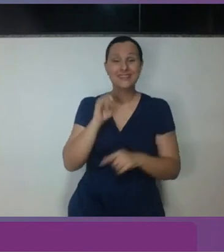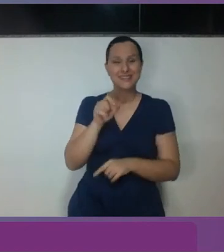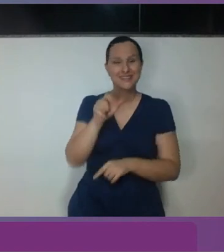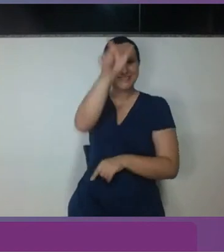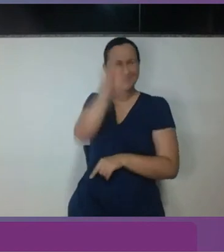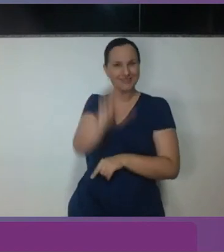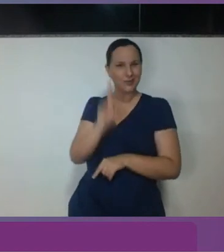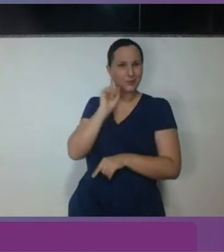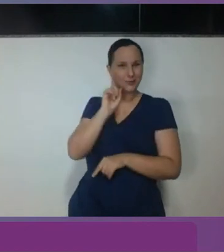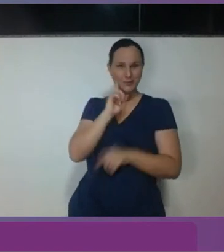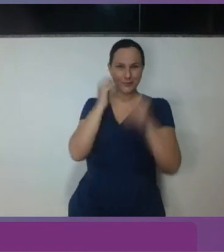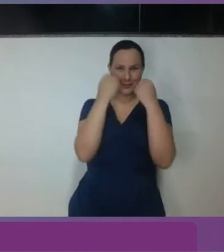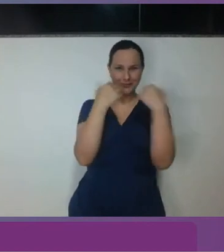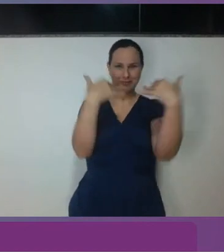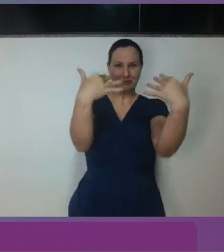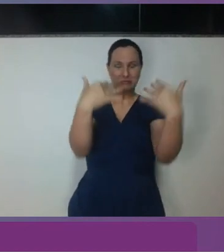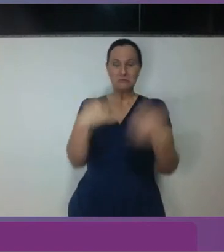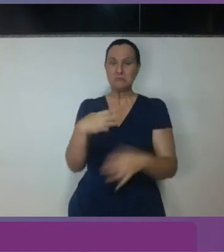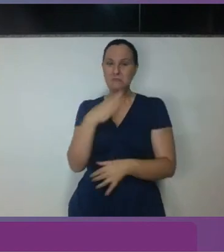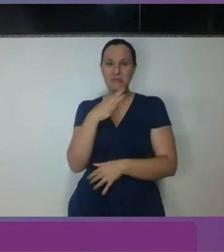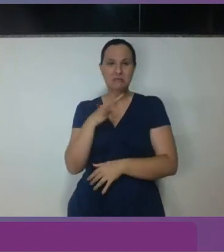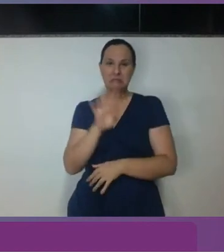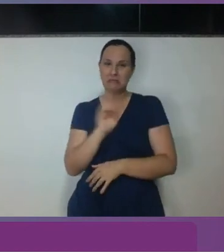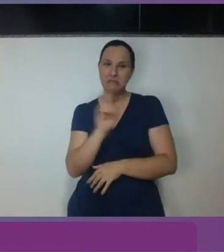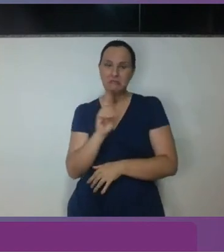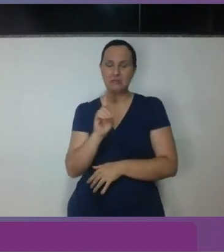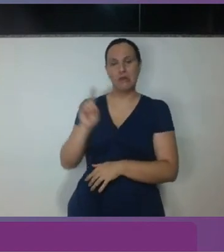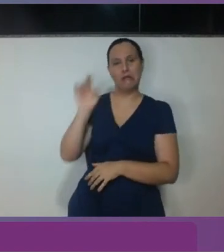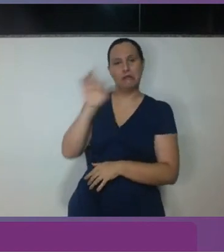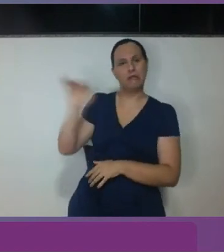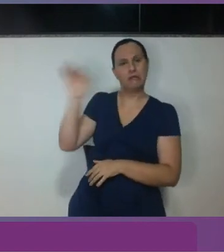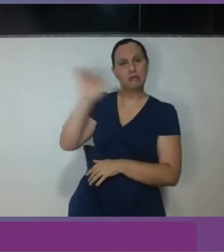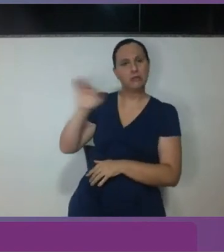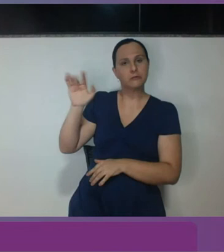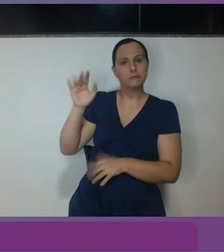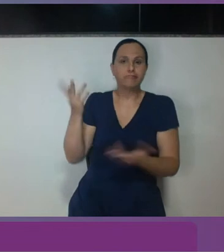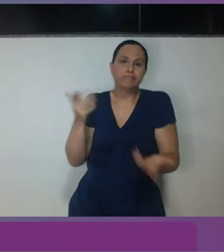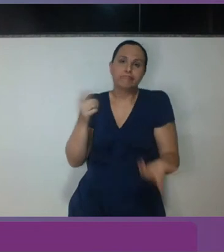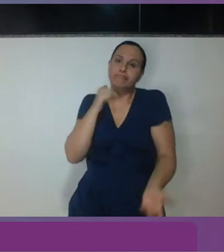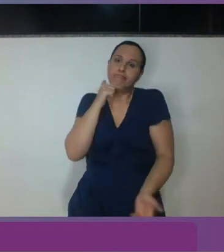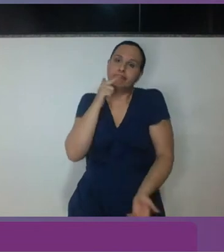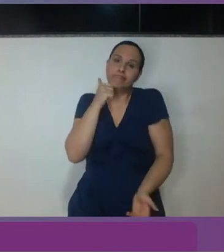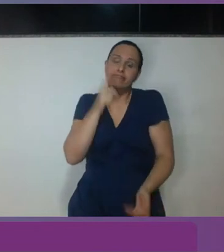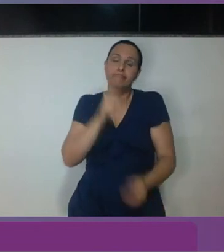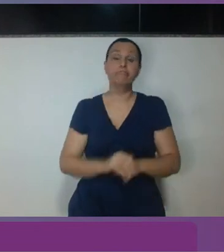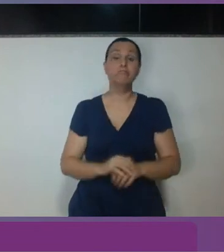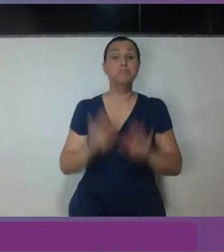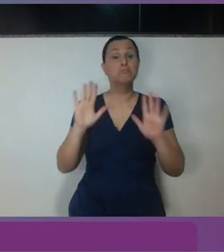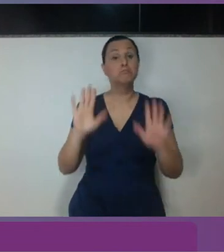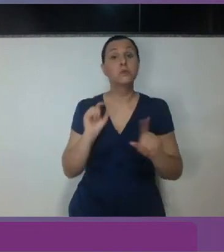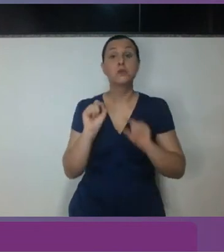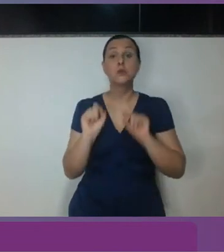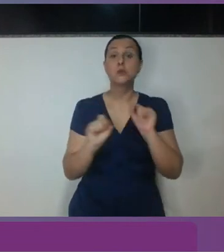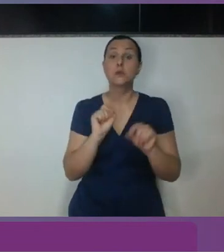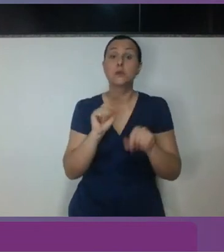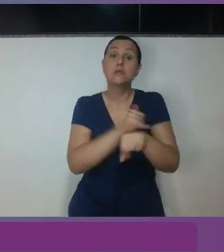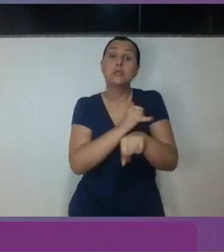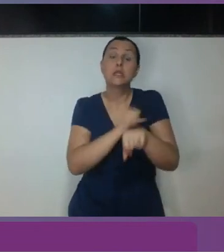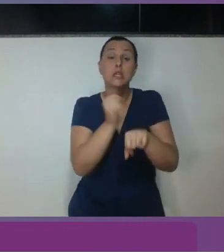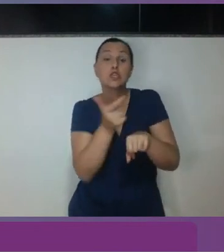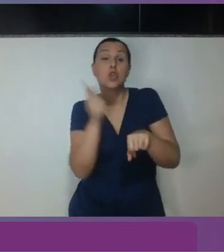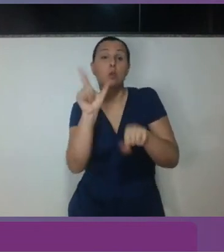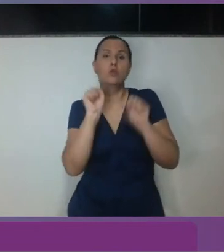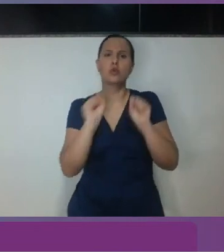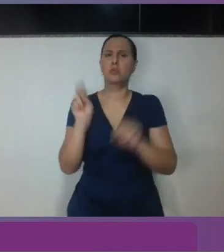é alfabetizado, a soletração para ele tem pouco efeito. Qual outra estratégia eu posso ter? Eu posso fazer uma equivalência. O que aquilo quer